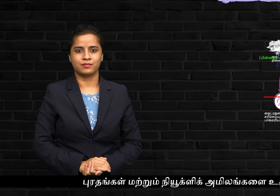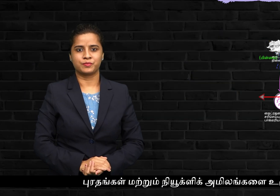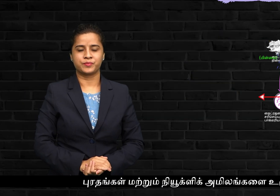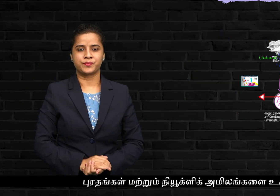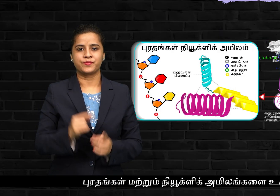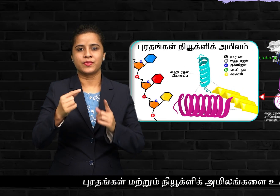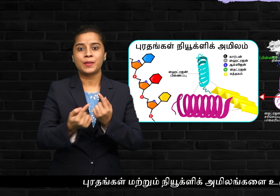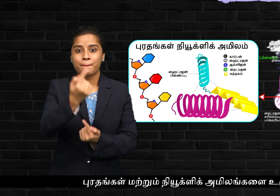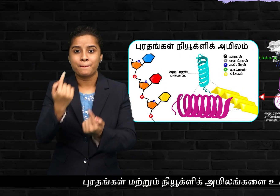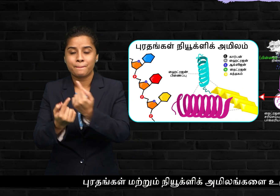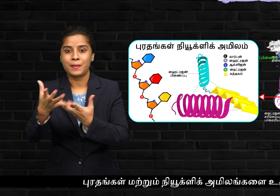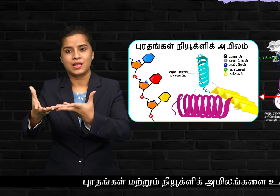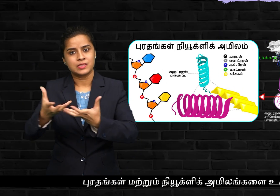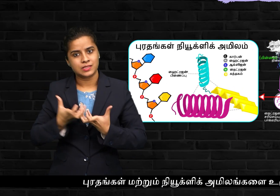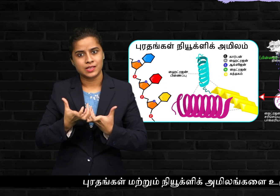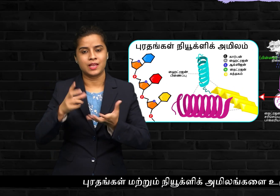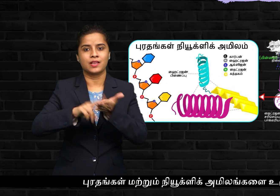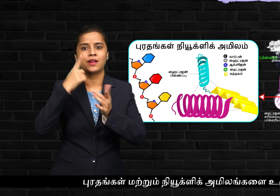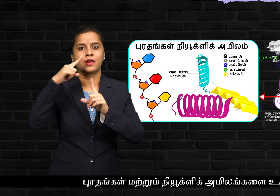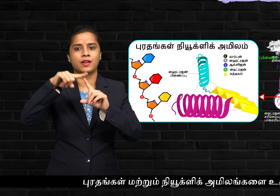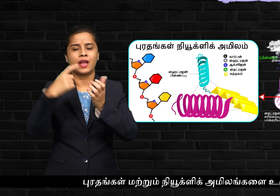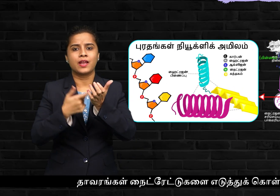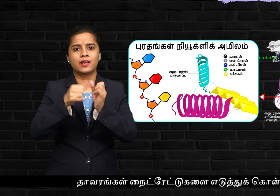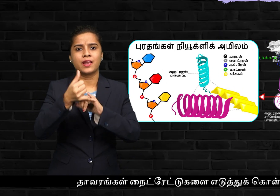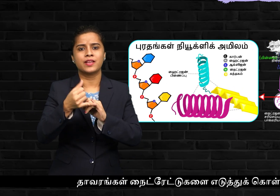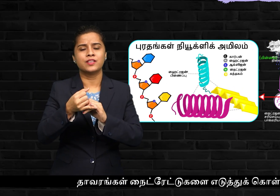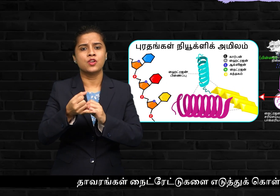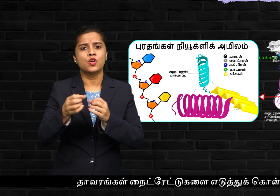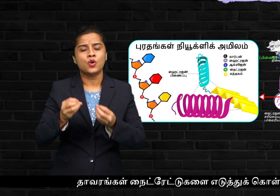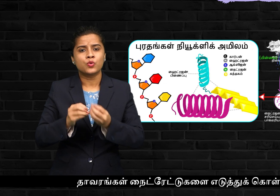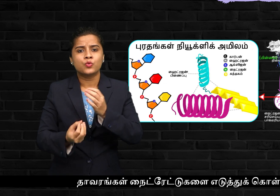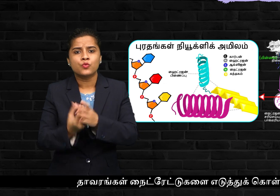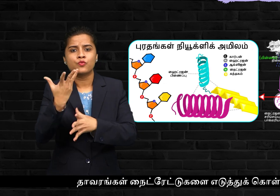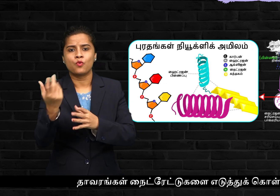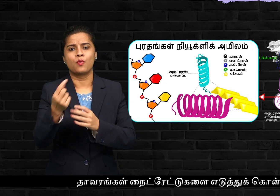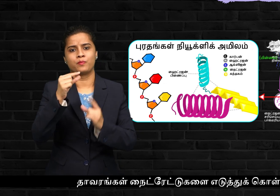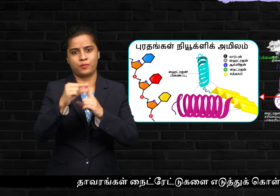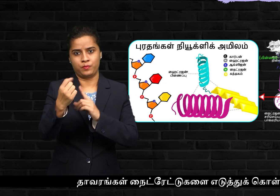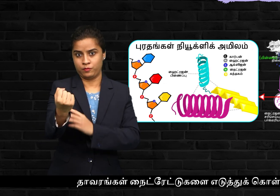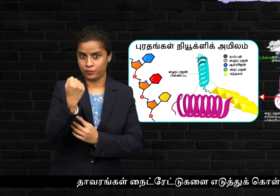புரதங்கள் மற்றும் நியூக்ளிக் அமிலங்களை உருவாக்க தாவரங்கள் நைட்ரேட்டுகளை